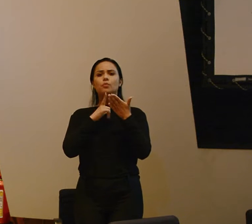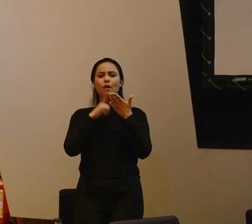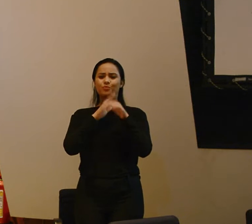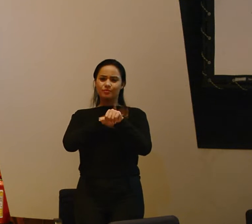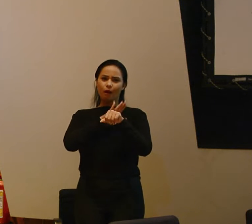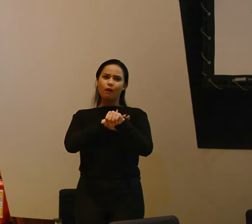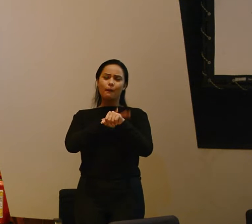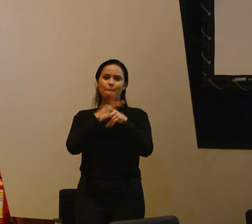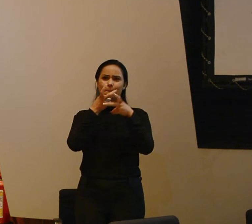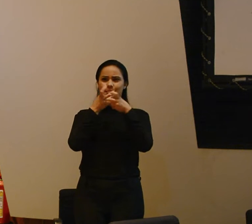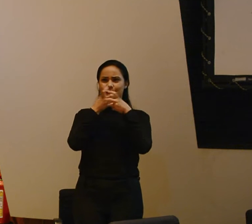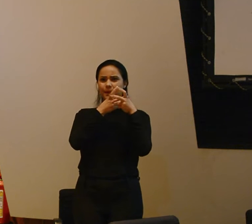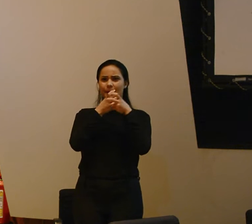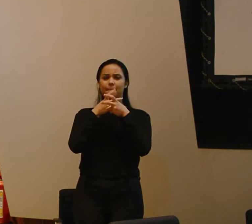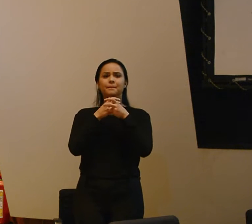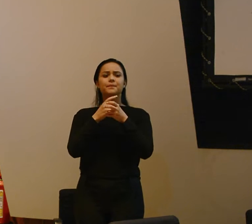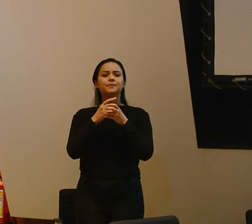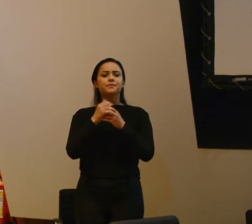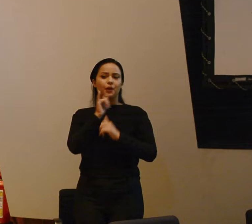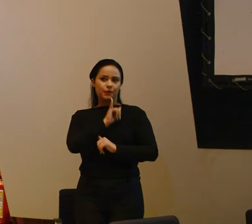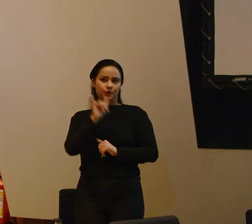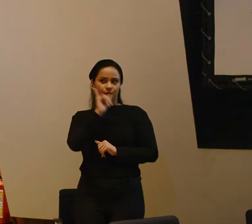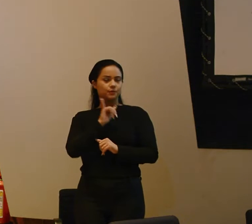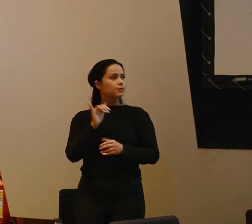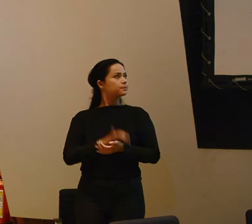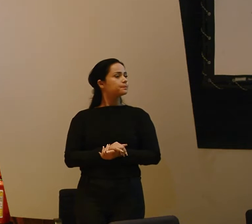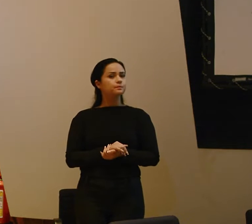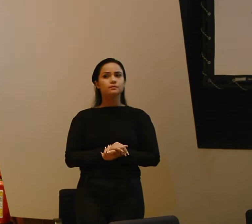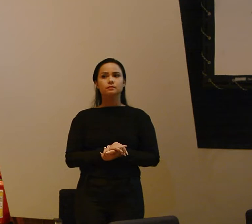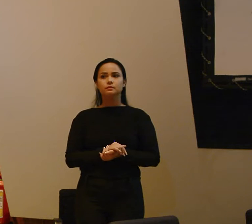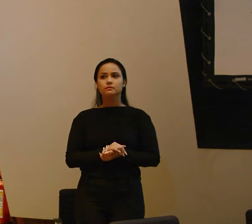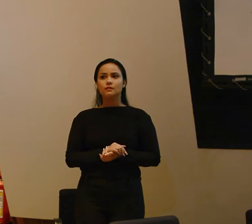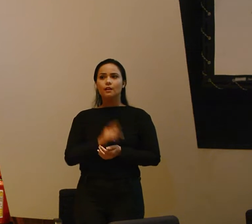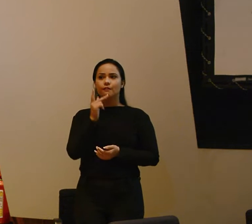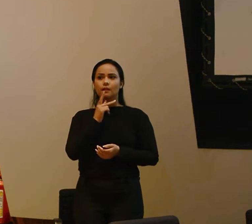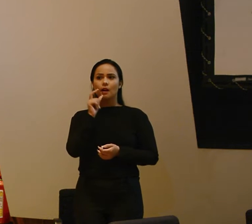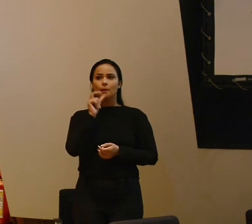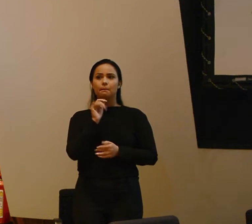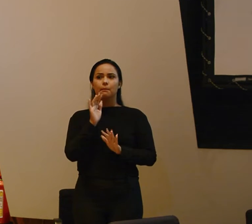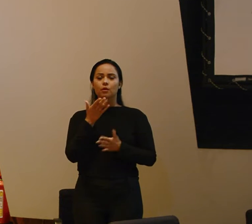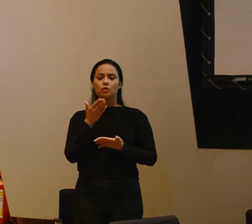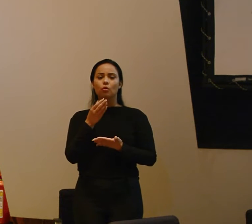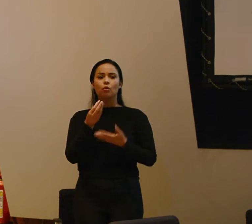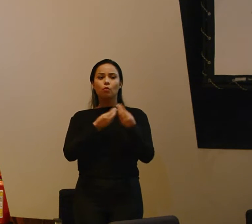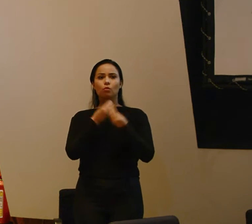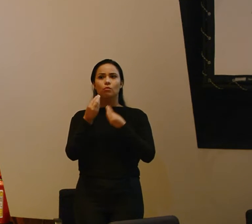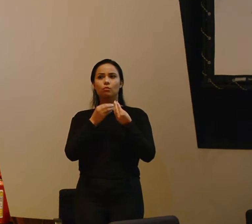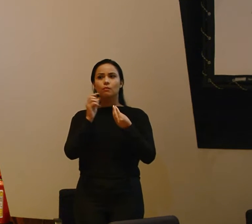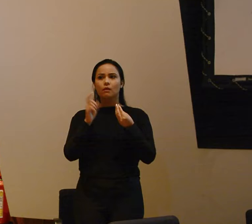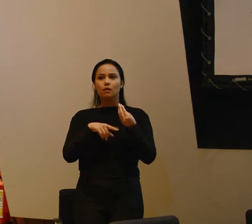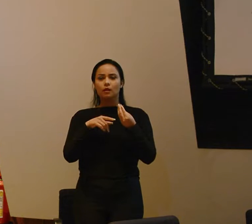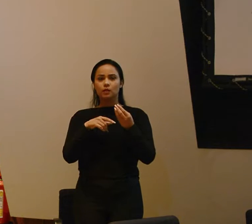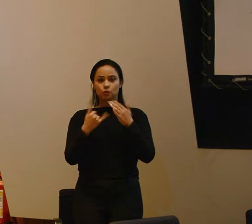um tempo para a gente ir reparando nesses sinais. Eu vou falar um pouquinho, então, sobre como